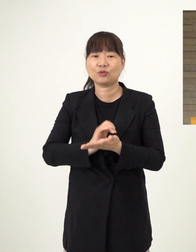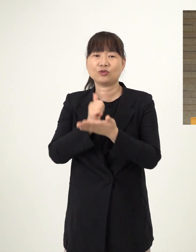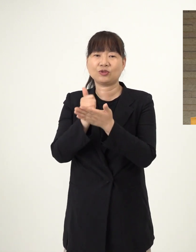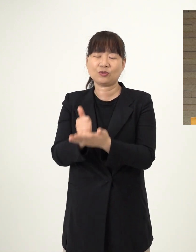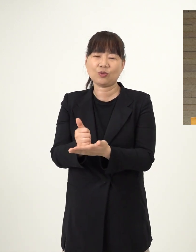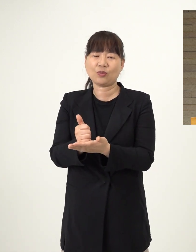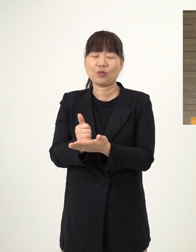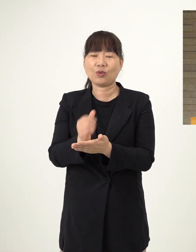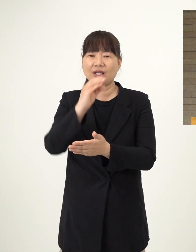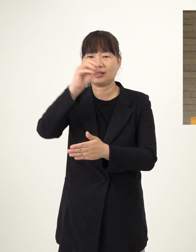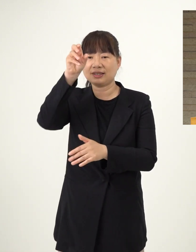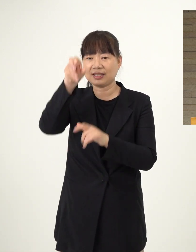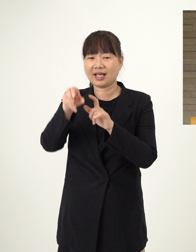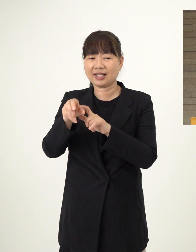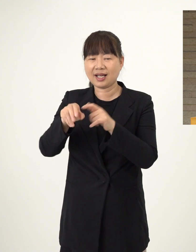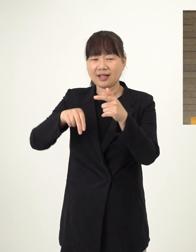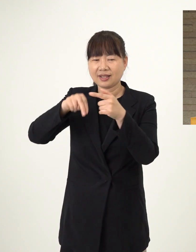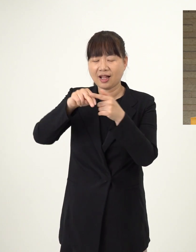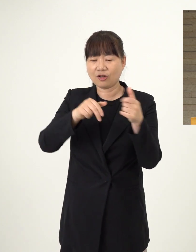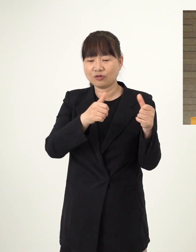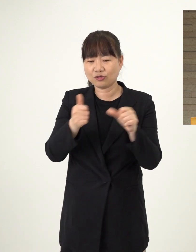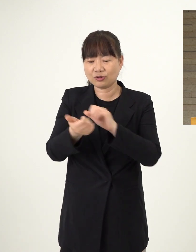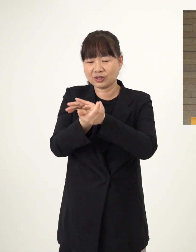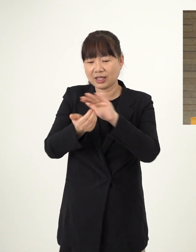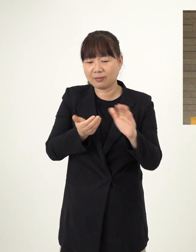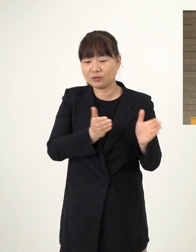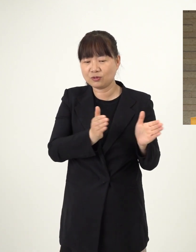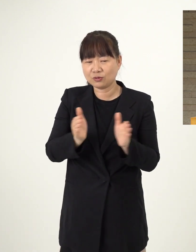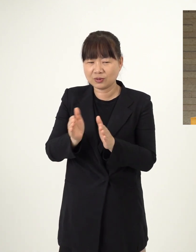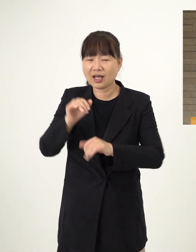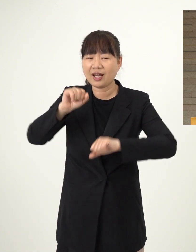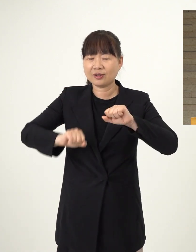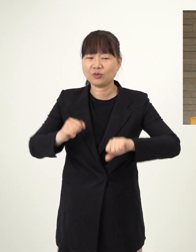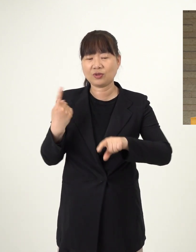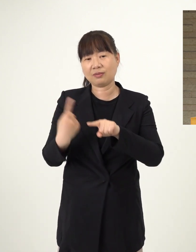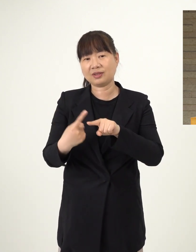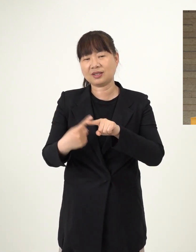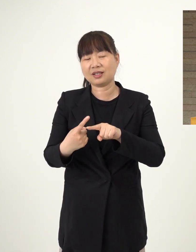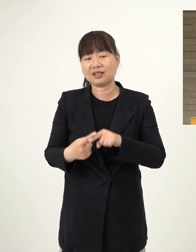그리스도의 십자가의 죽음을 예비한 행동이었어요.